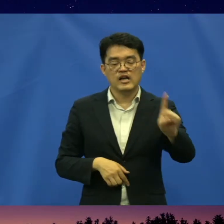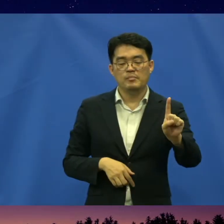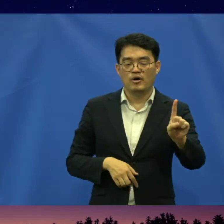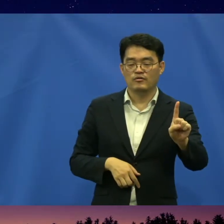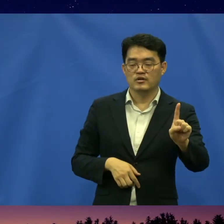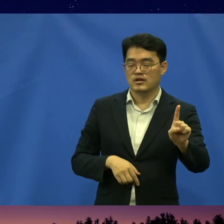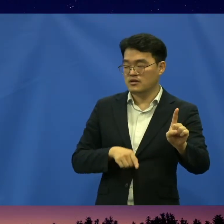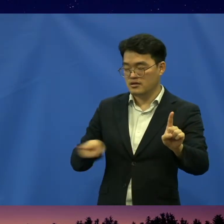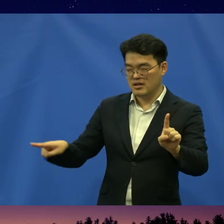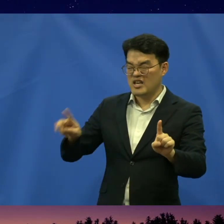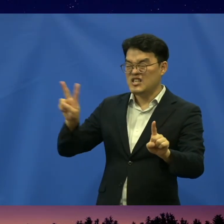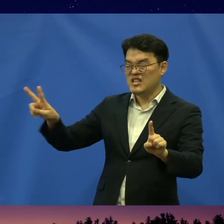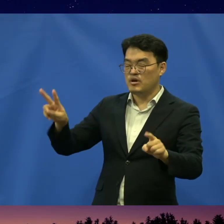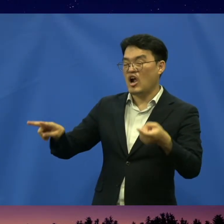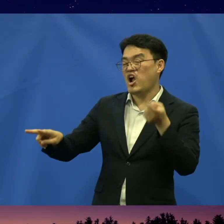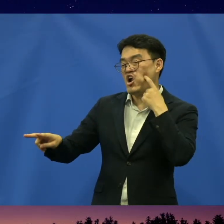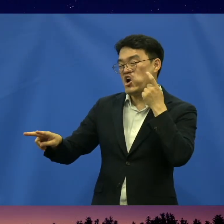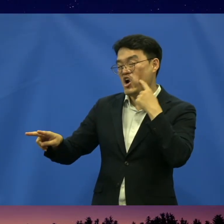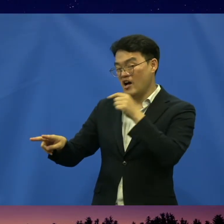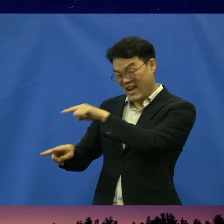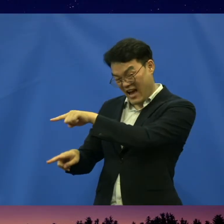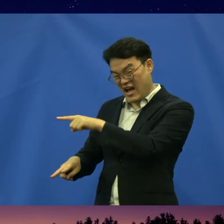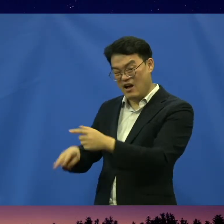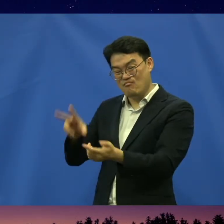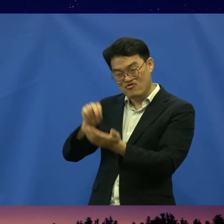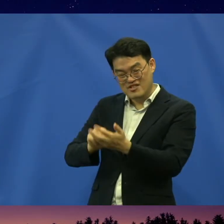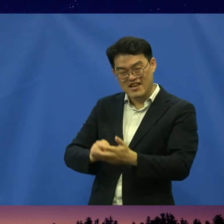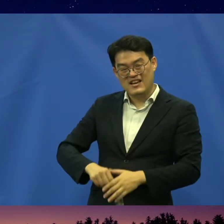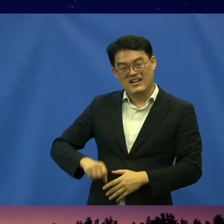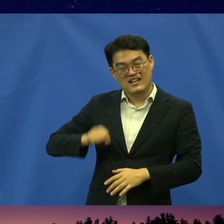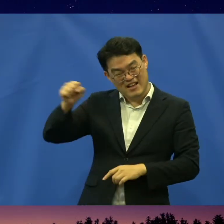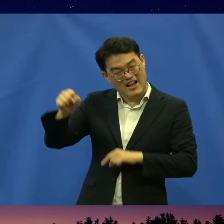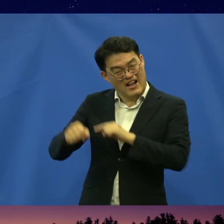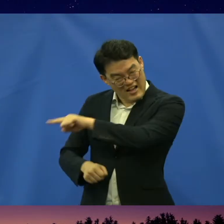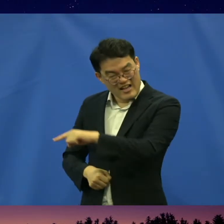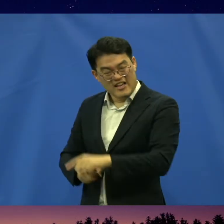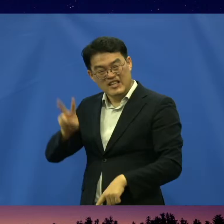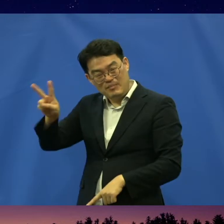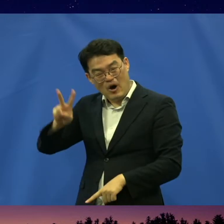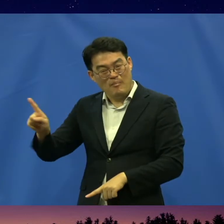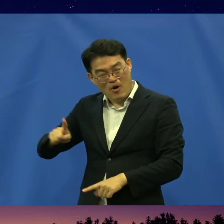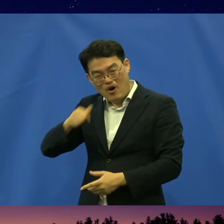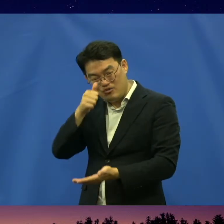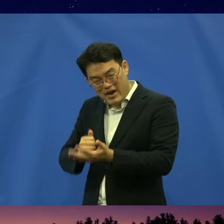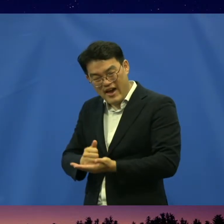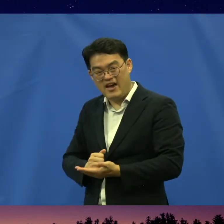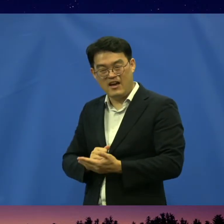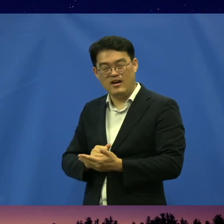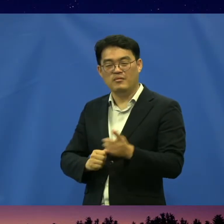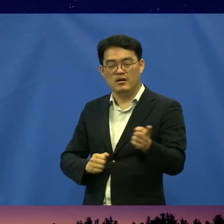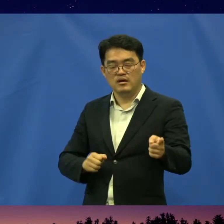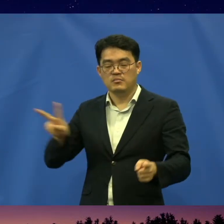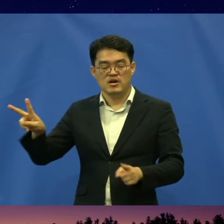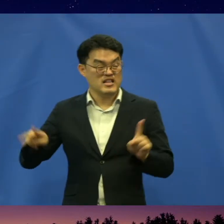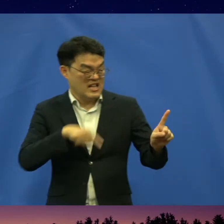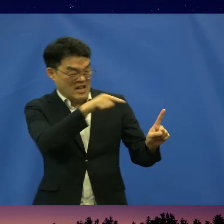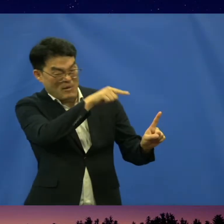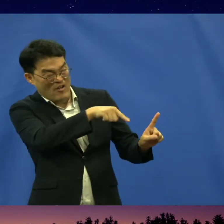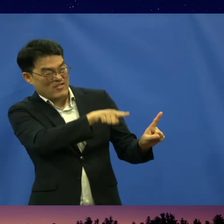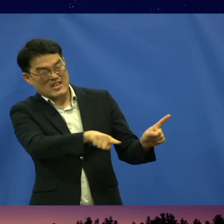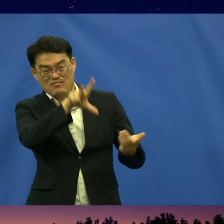담을 수도 없어요. 여러분, 이 인터넷이 악의 도구로 사용되면 활이 굉장합니다.